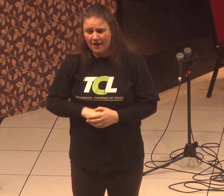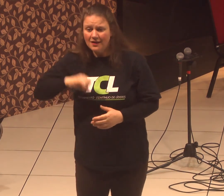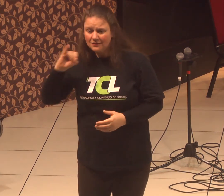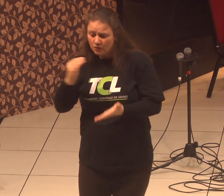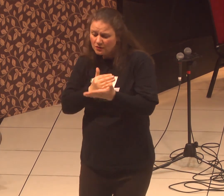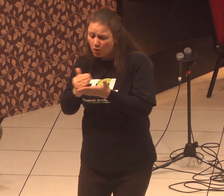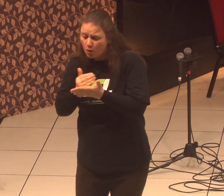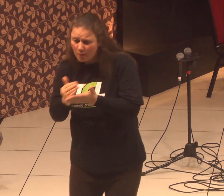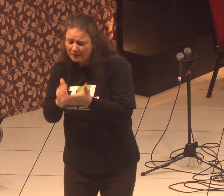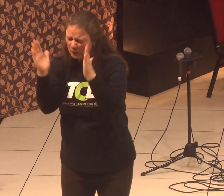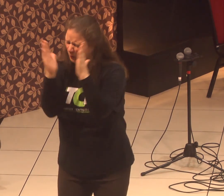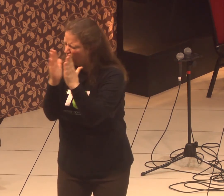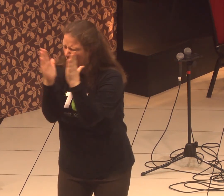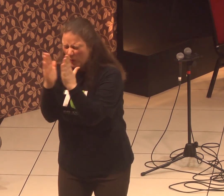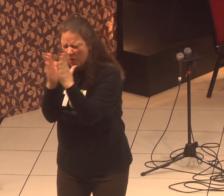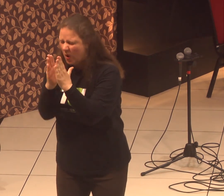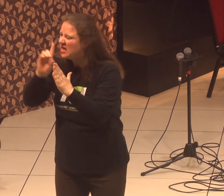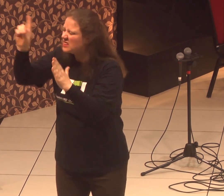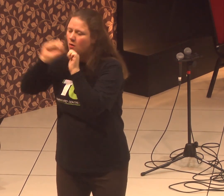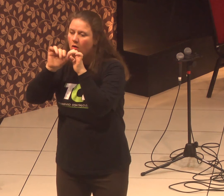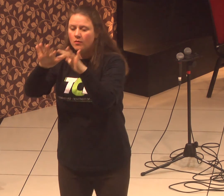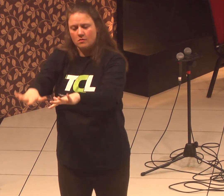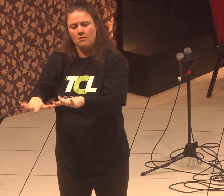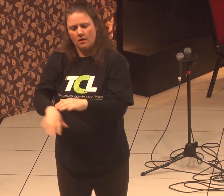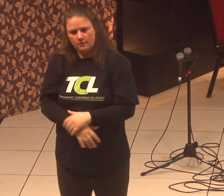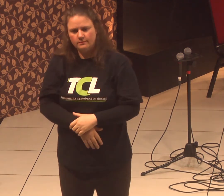de Deus e muita gente vai ser curada.